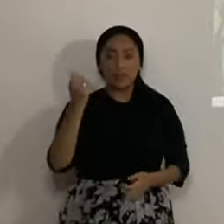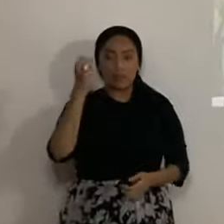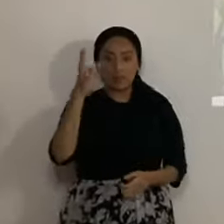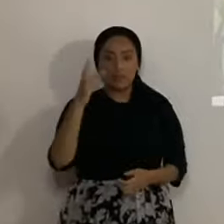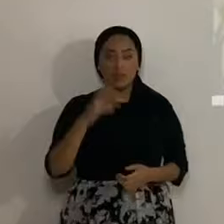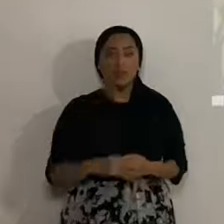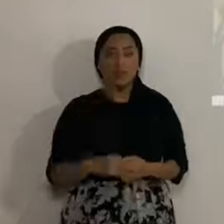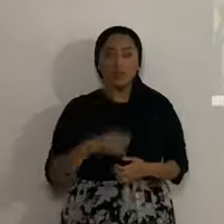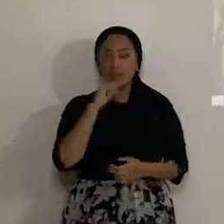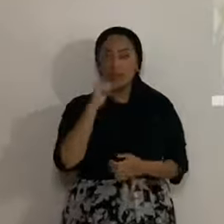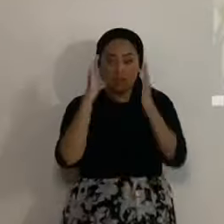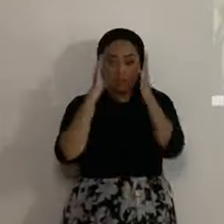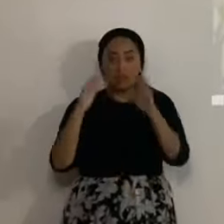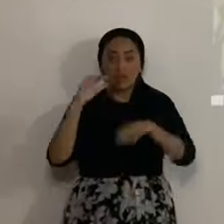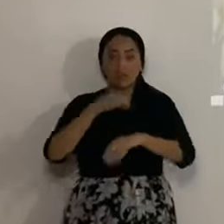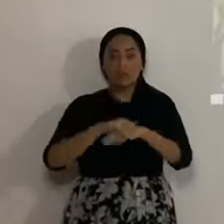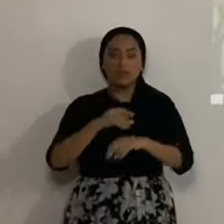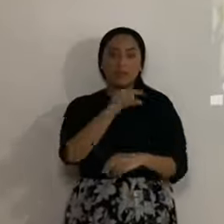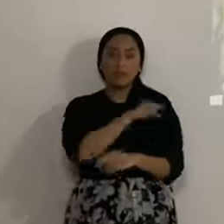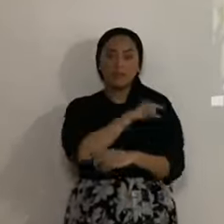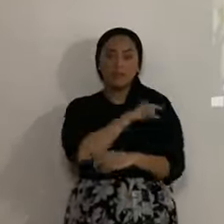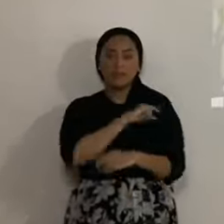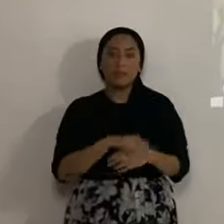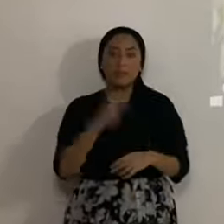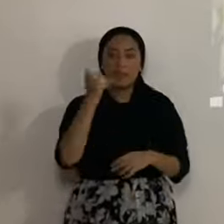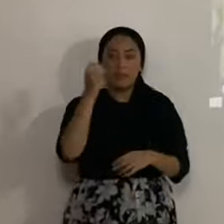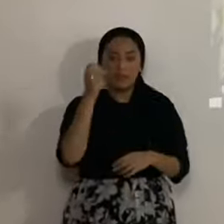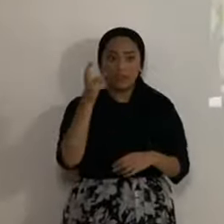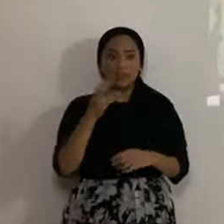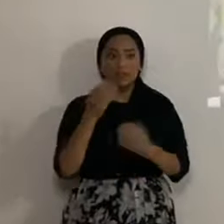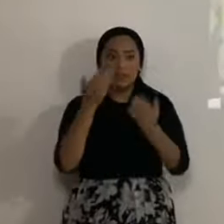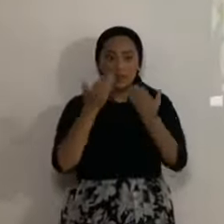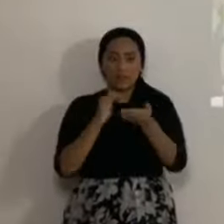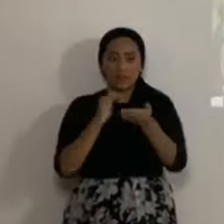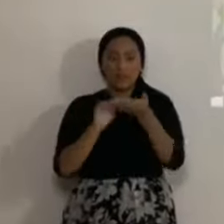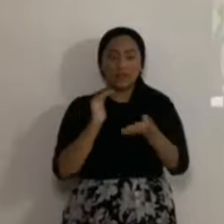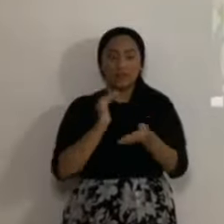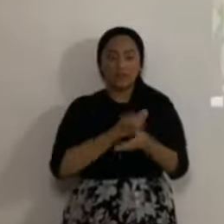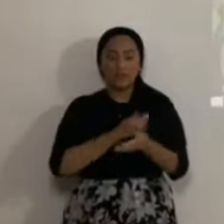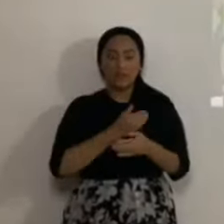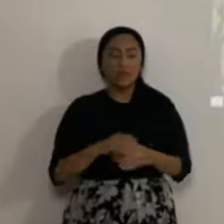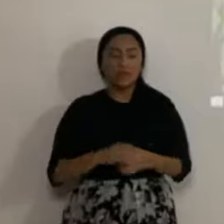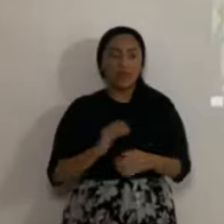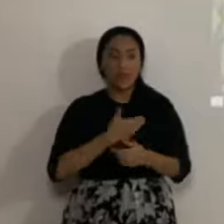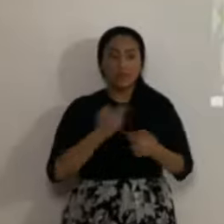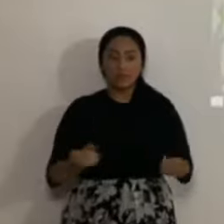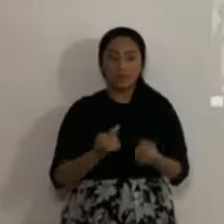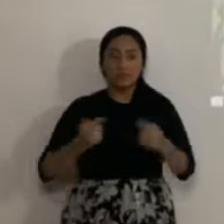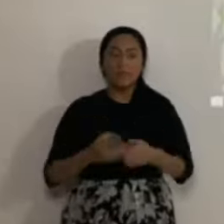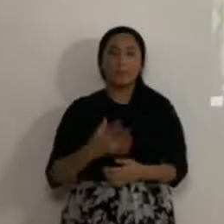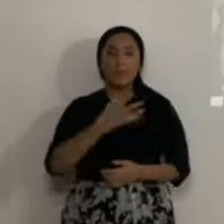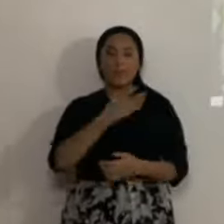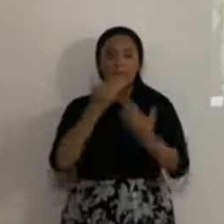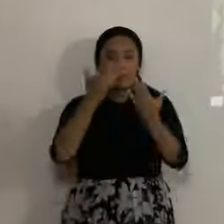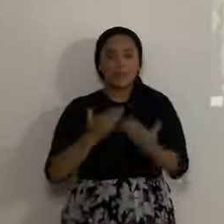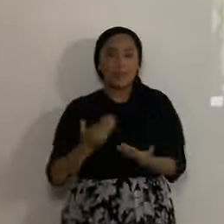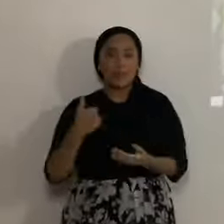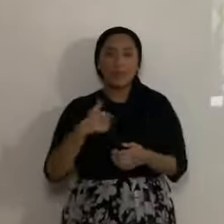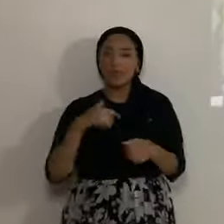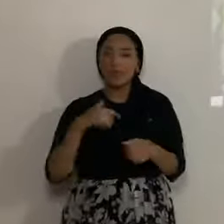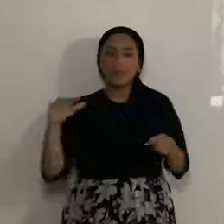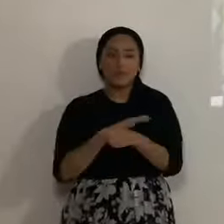no se fija en la culpabilidad, es decir, Yasua nos perdona nuestros pecados, y nos hace totalmente